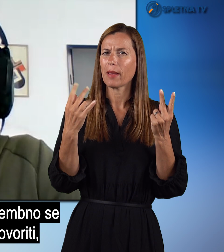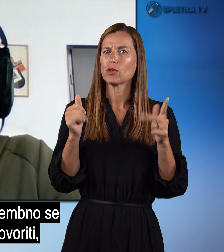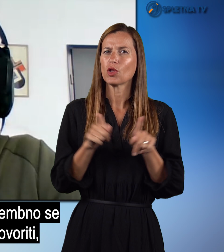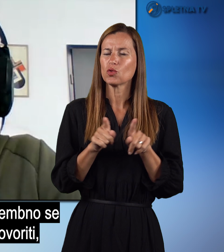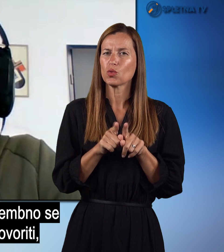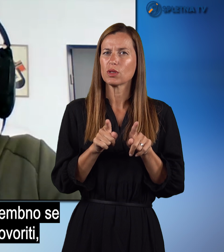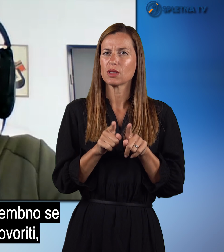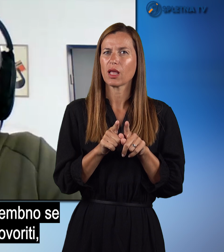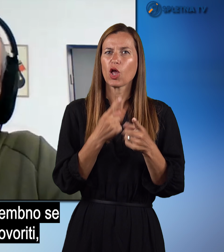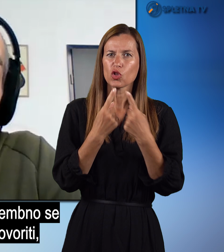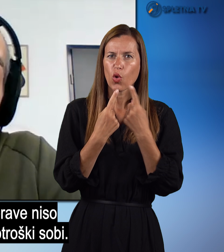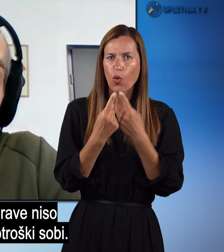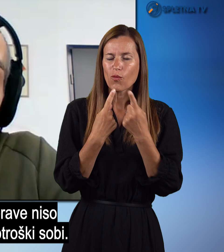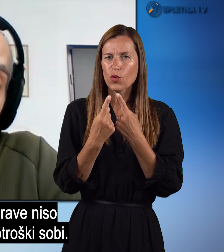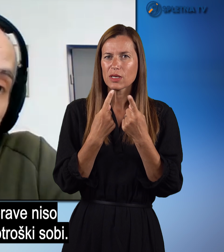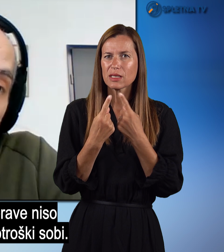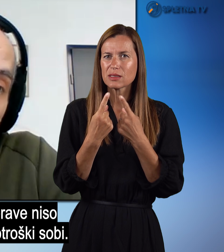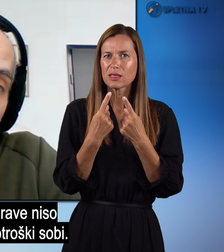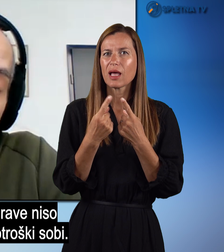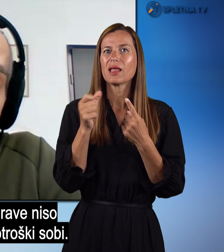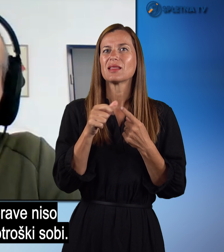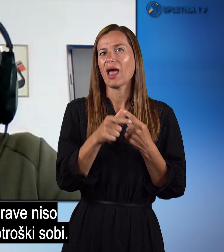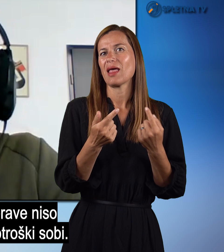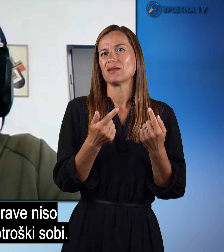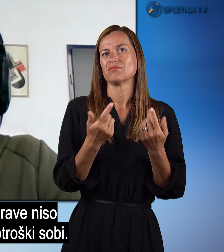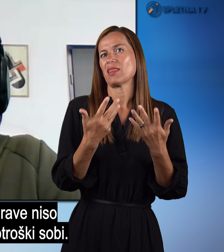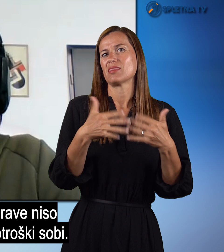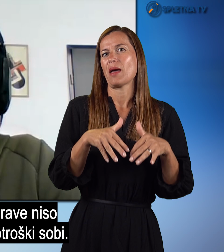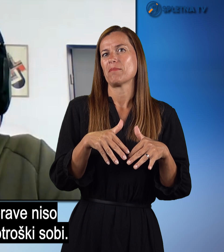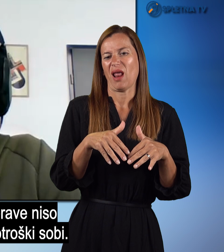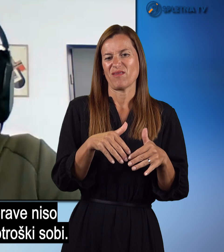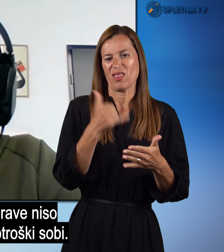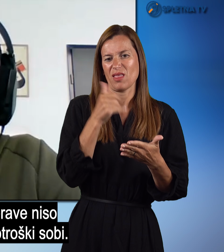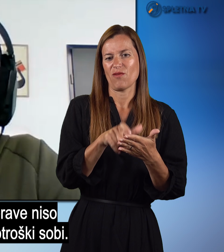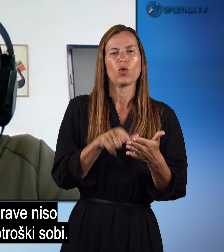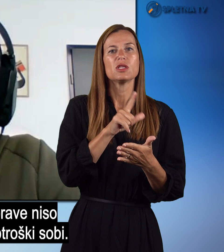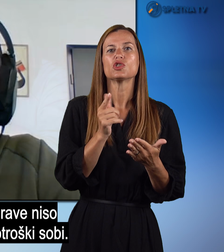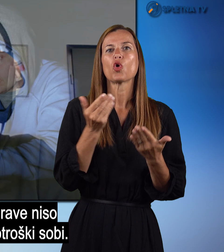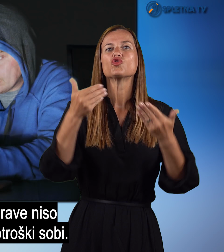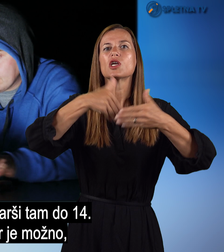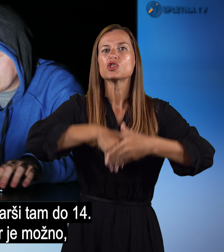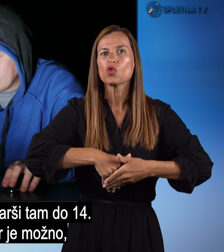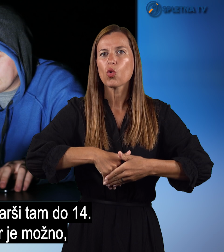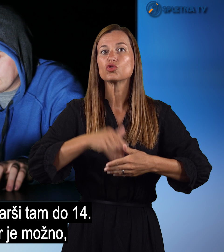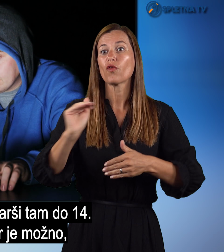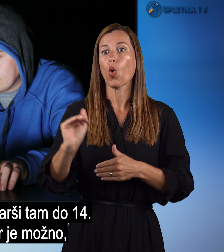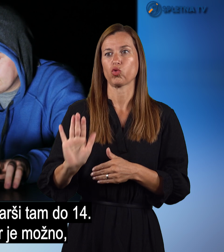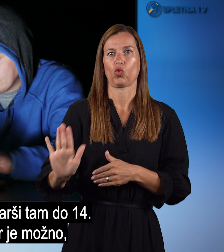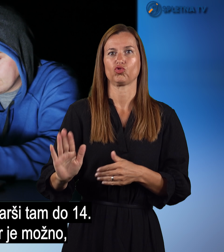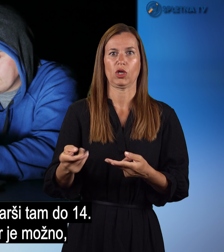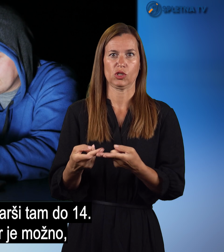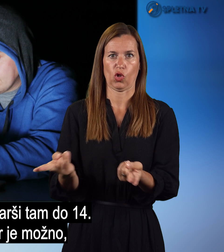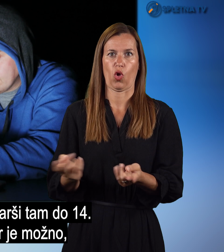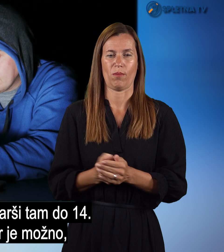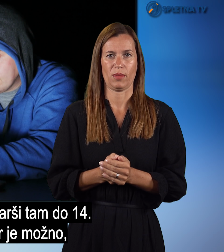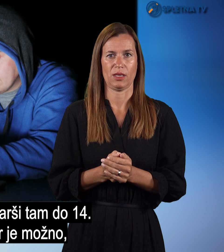tudi dogovoriti, da pač te naprave niso čez noč v otroški sobi. Dobro je